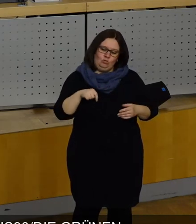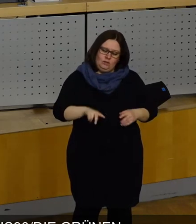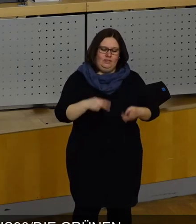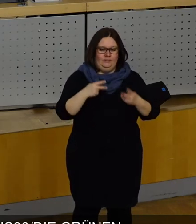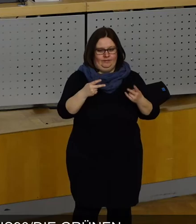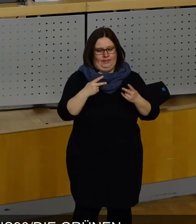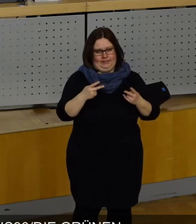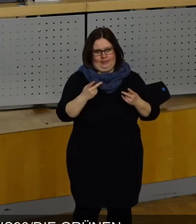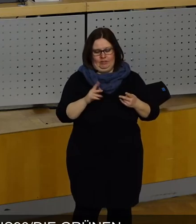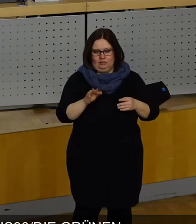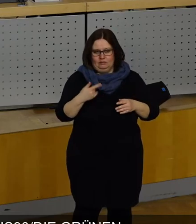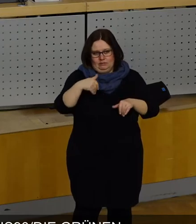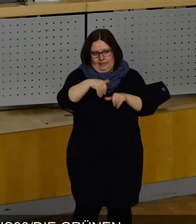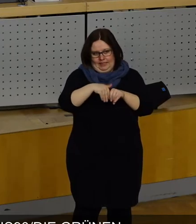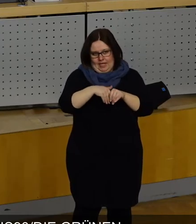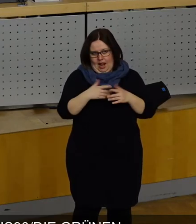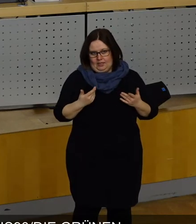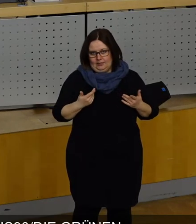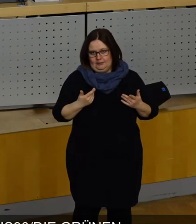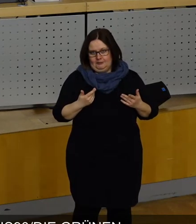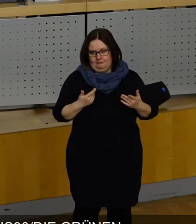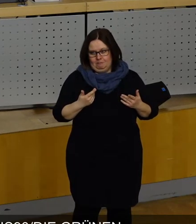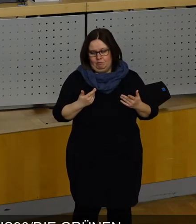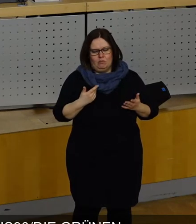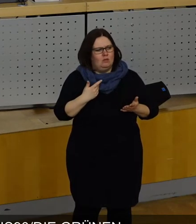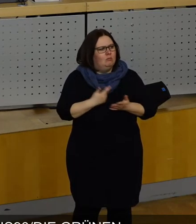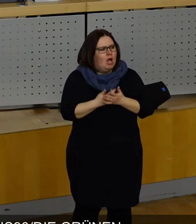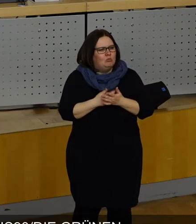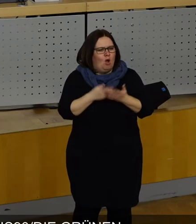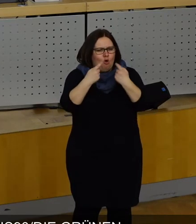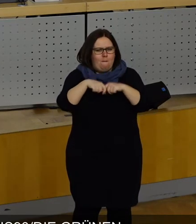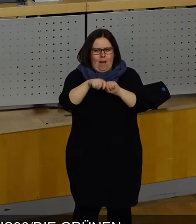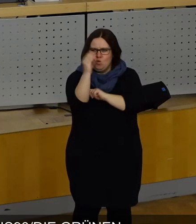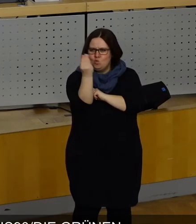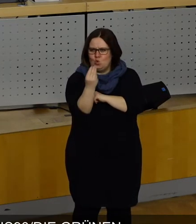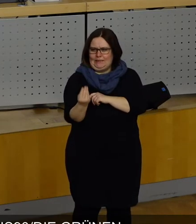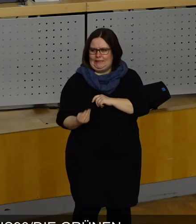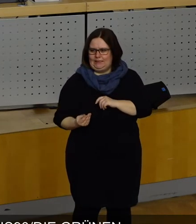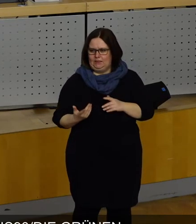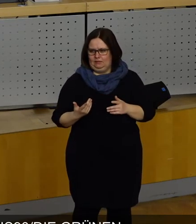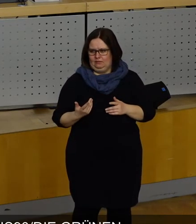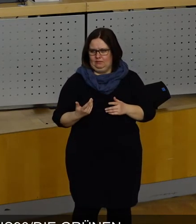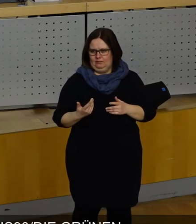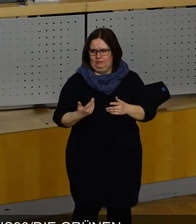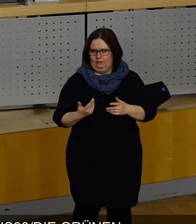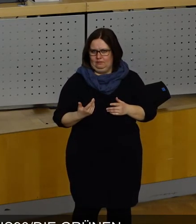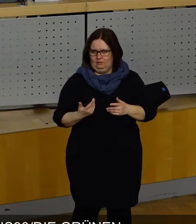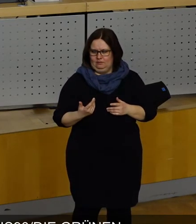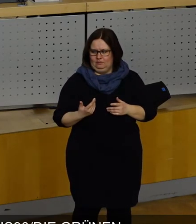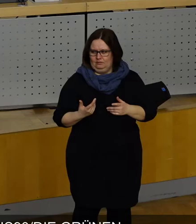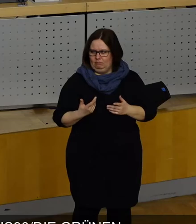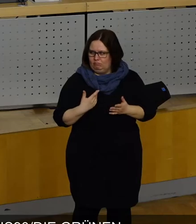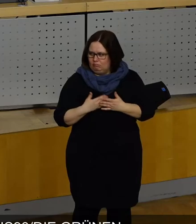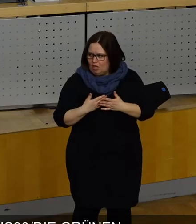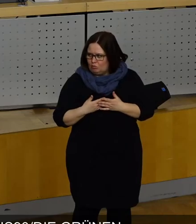immer dahinter stand. Ich will benennen Kunst am Bau. Auch das ist ein Thema in dieser Stadt, was wir angeschoben haben, was